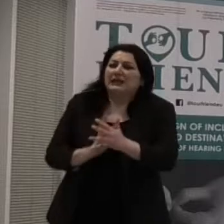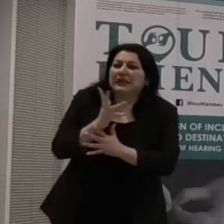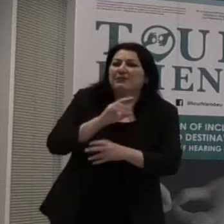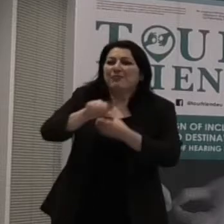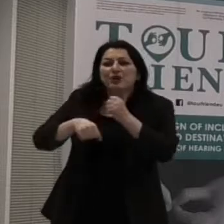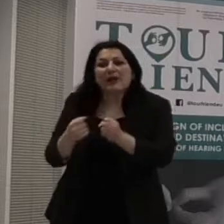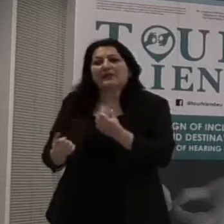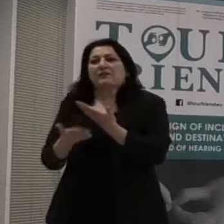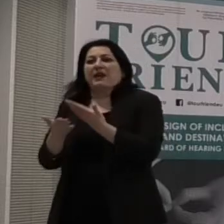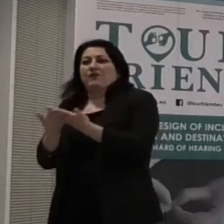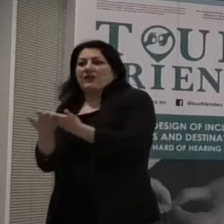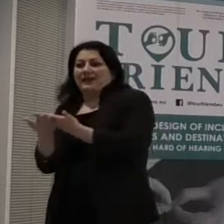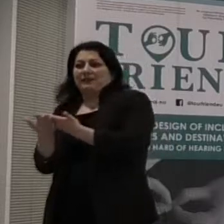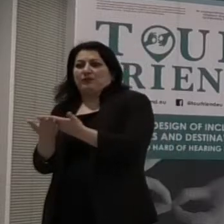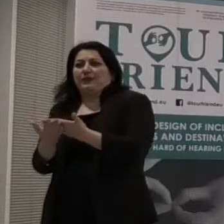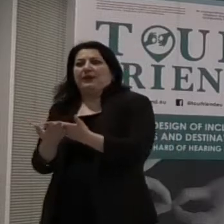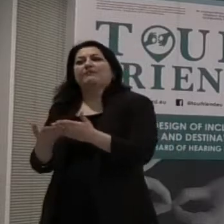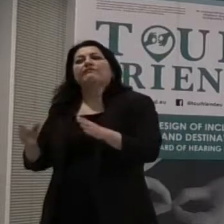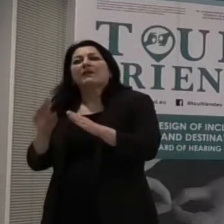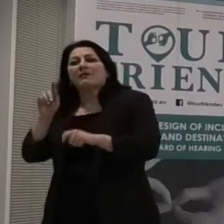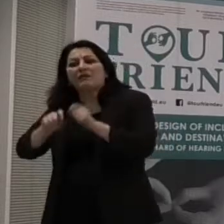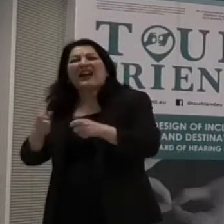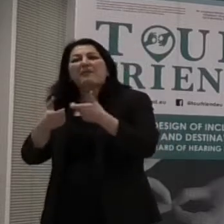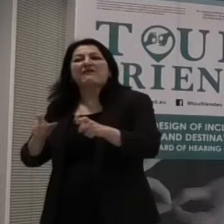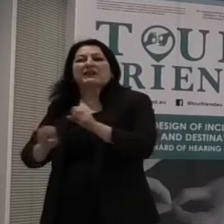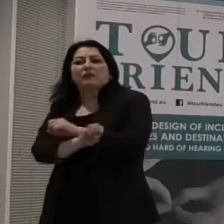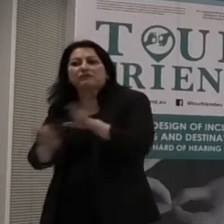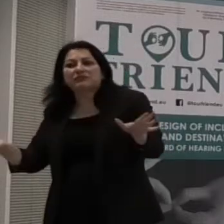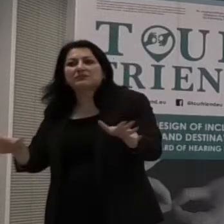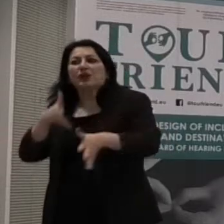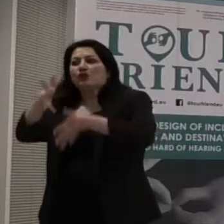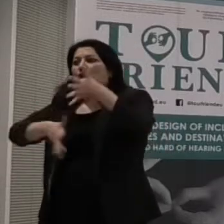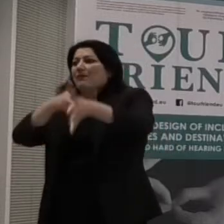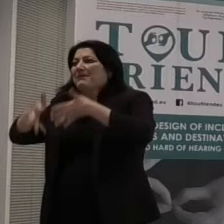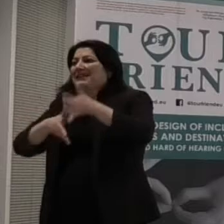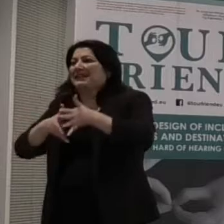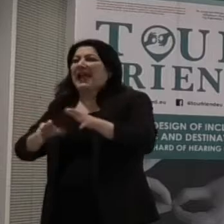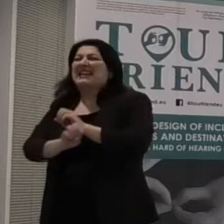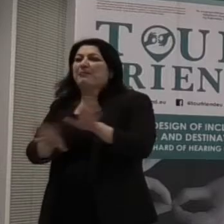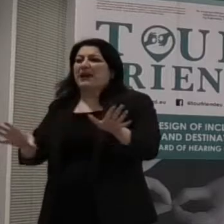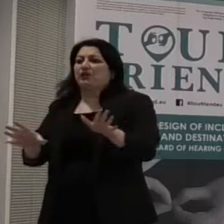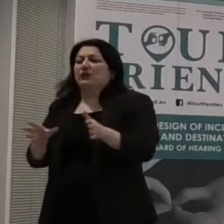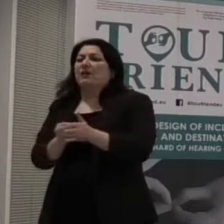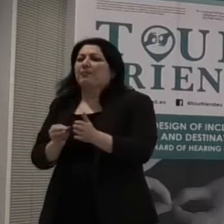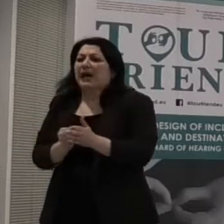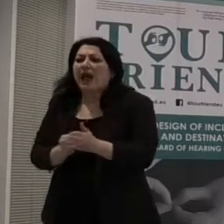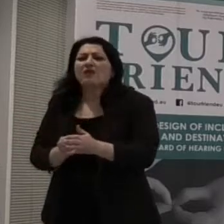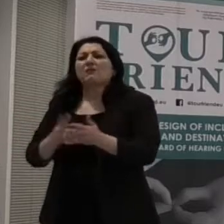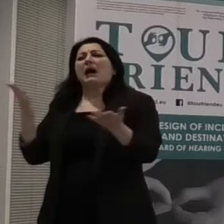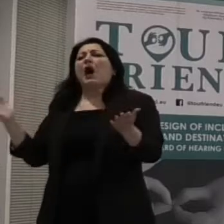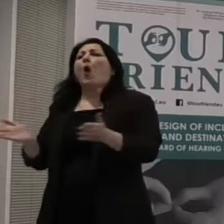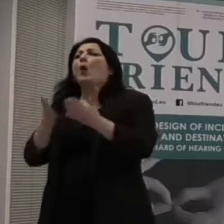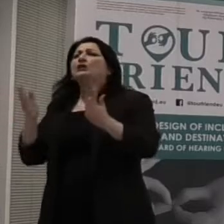ουσιαστικά να ενημερώνουμε σε σχέση με τον κορονοϊό όσο πιο συχνά μπορούσαμε. Και όταν λέμε να ενημερώνουμε, ακόμα και μελέτες οι οποίες μπορεί να